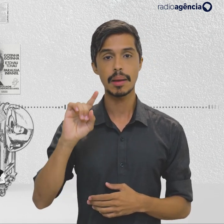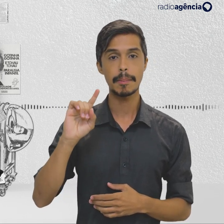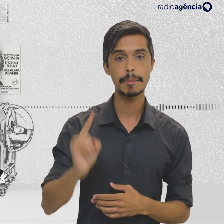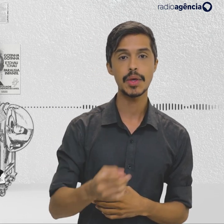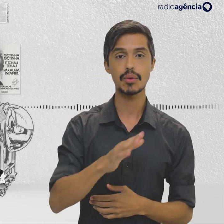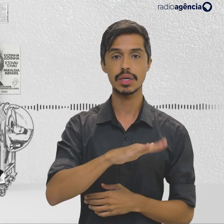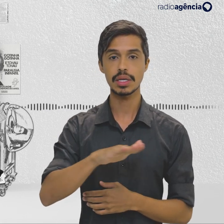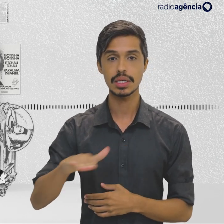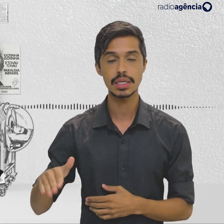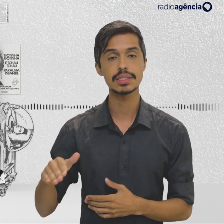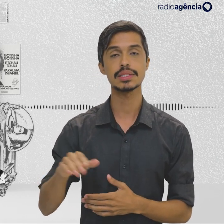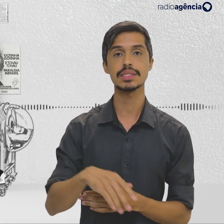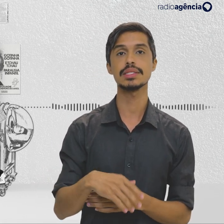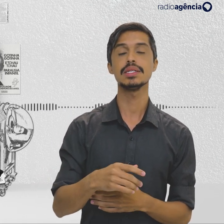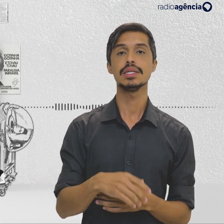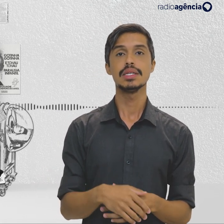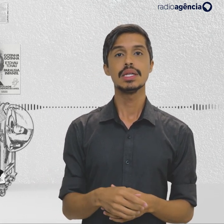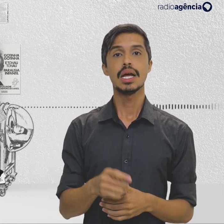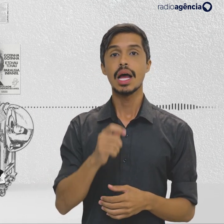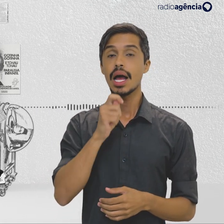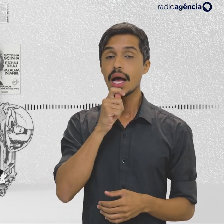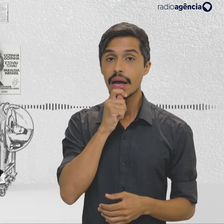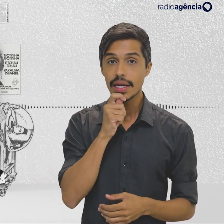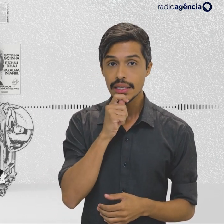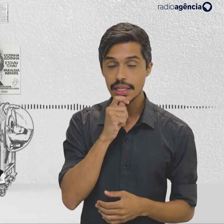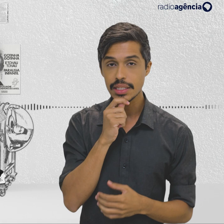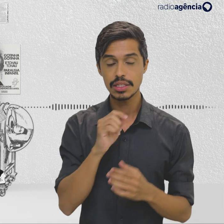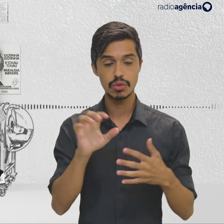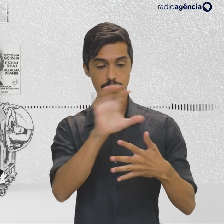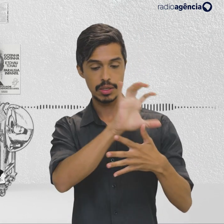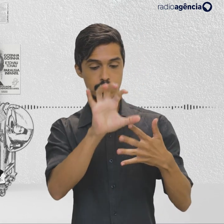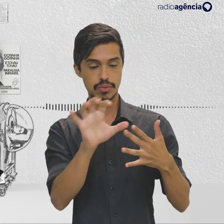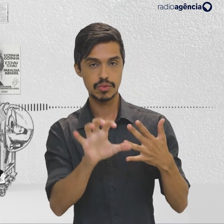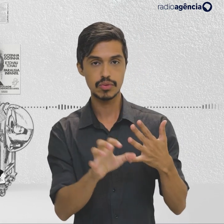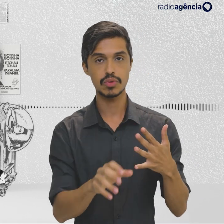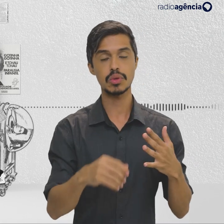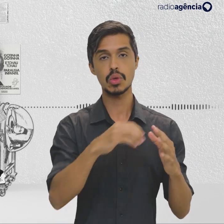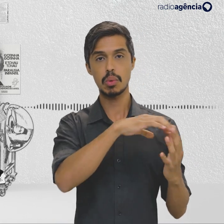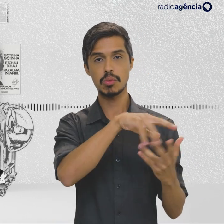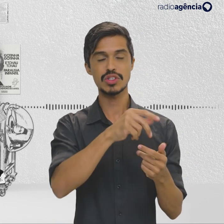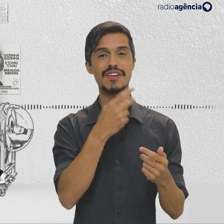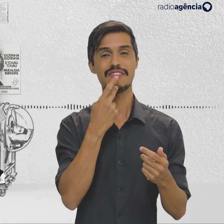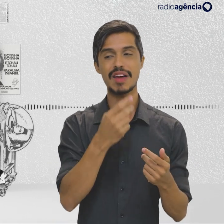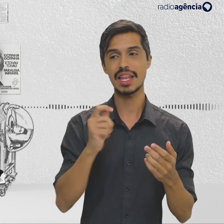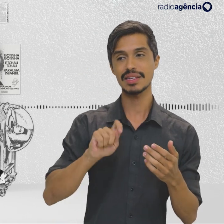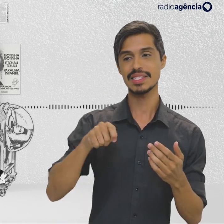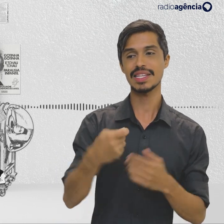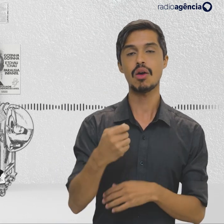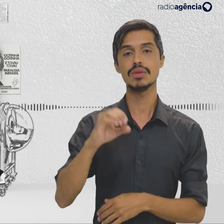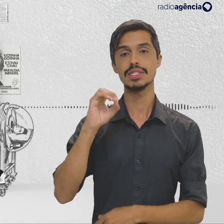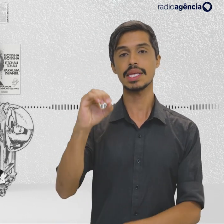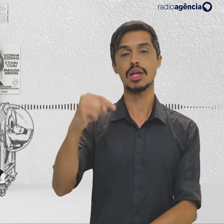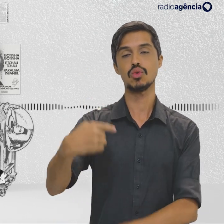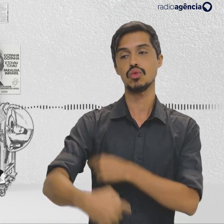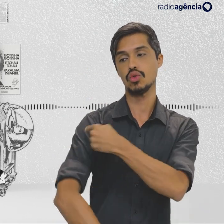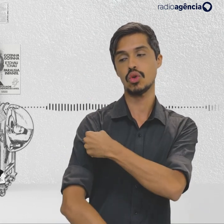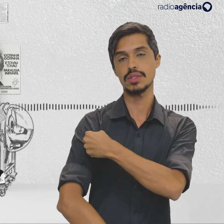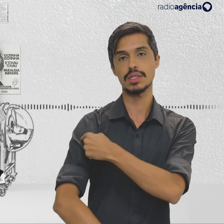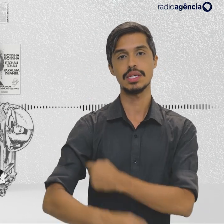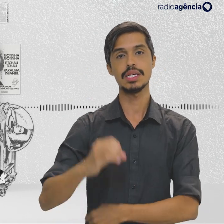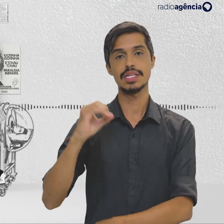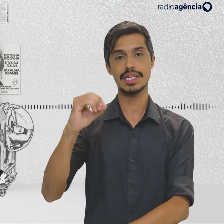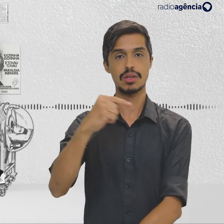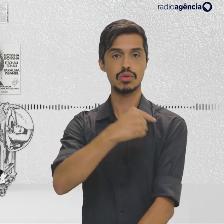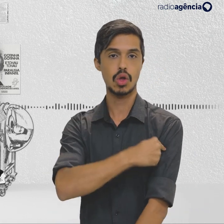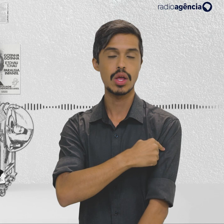430.000 crianças brasileiras se enquadram em uma categoria internacional definida como zero dose que